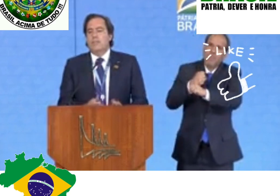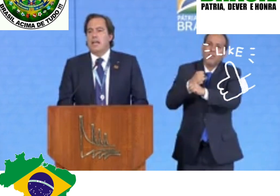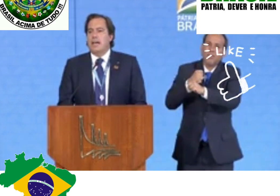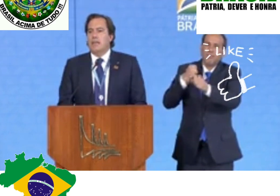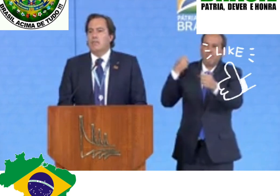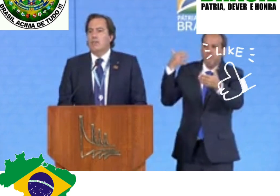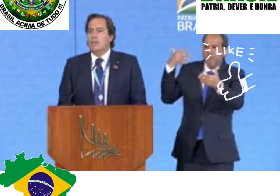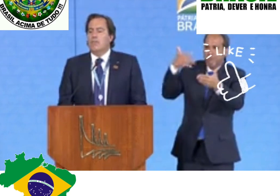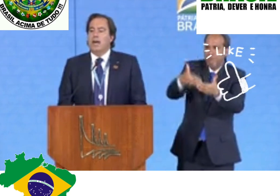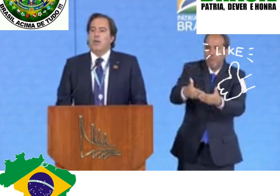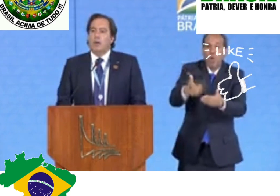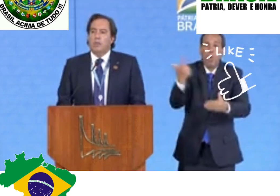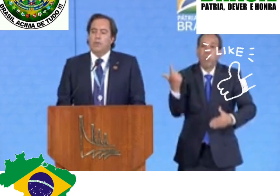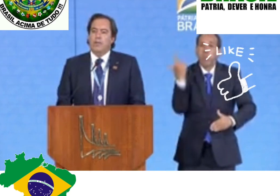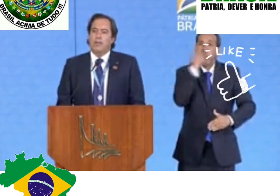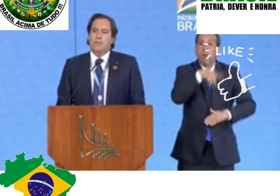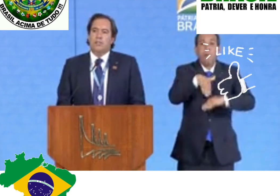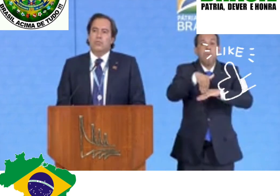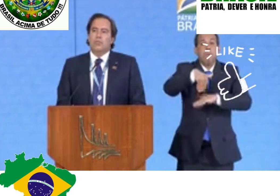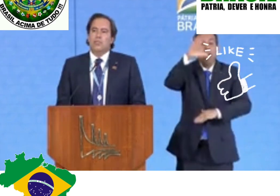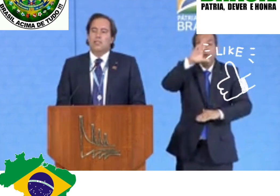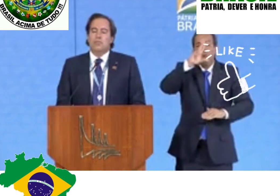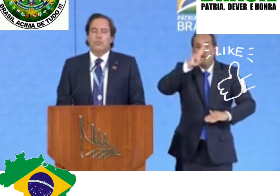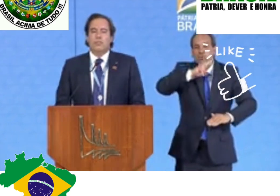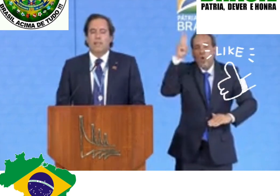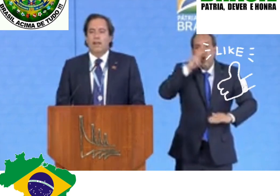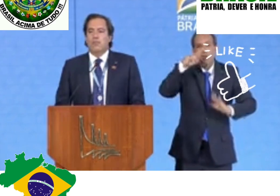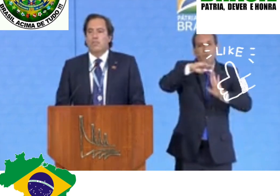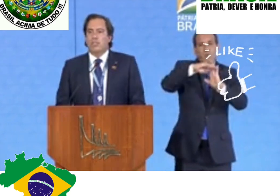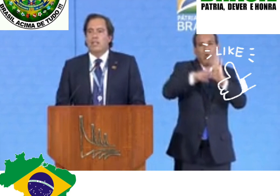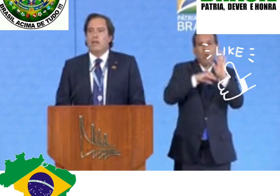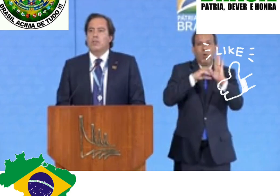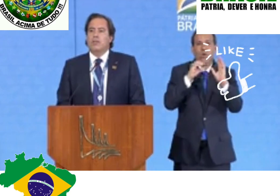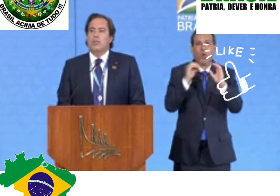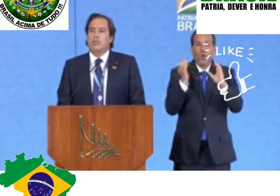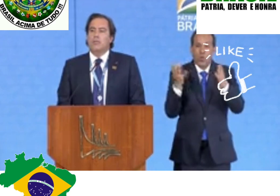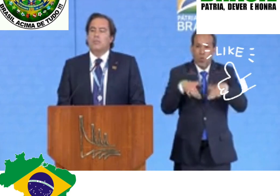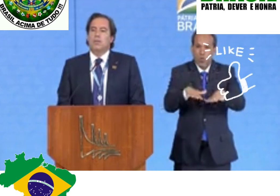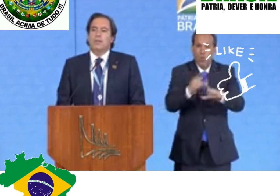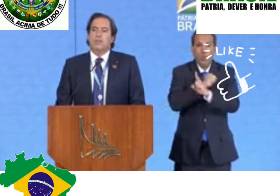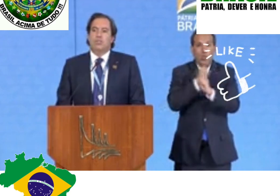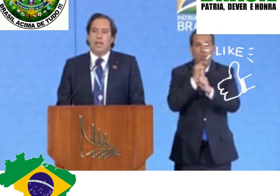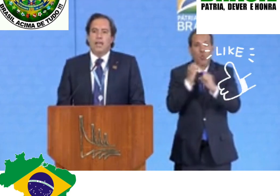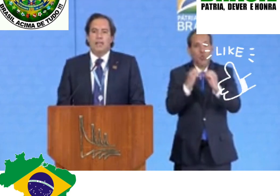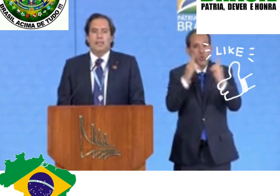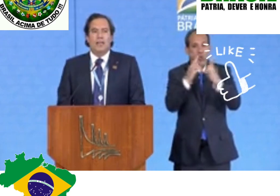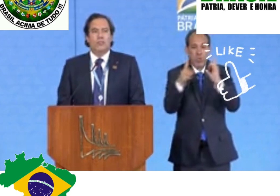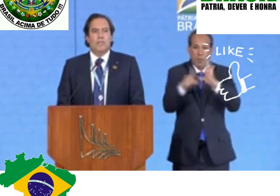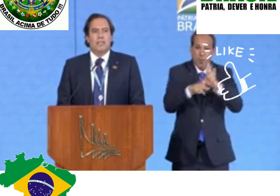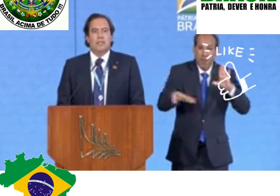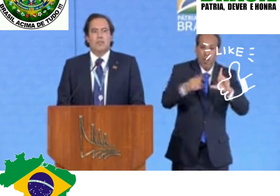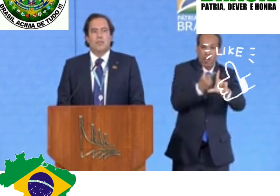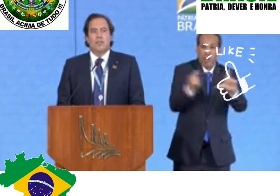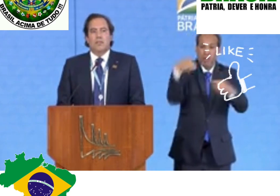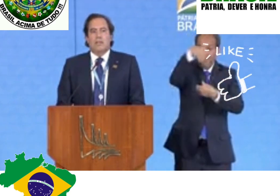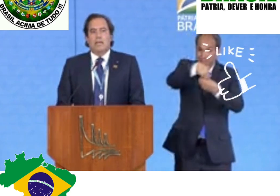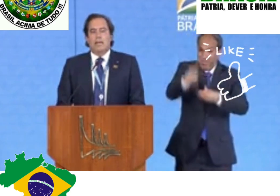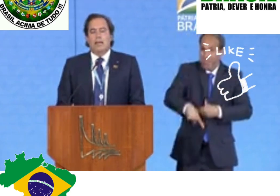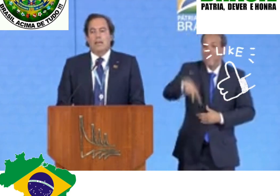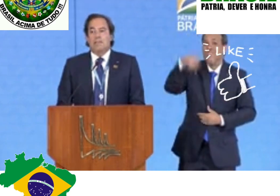que culminaram com o maior programa de inclusão social, digital e econômico já realizado no